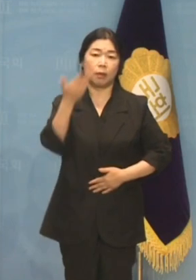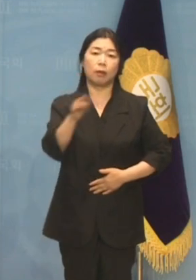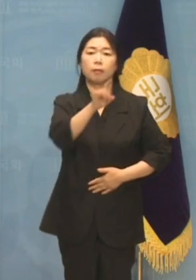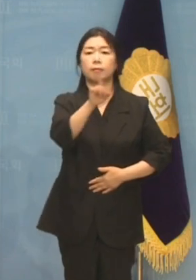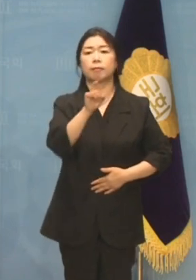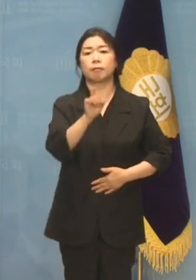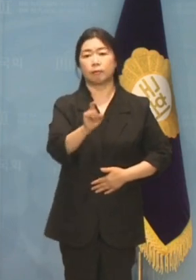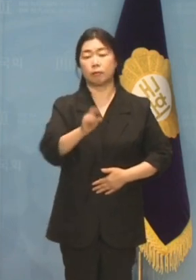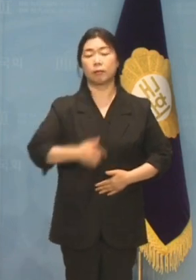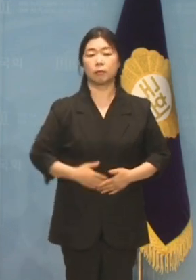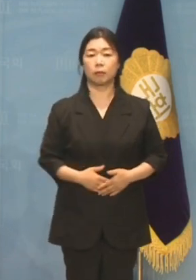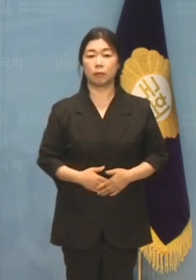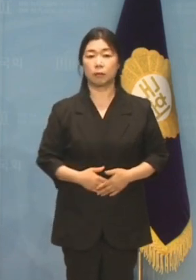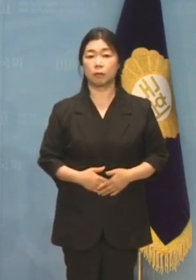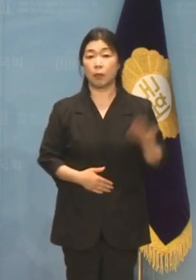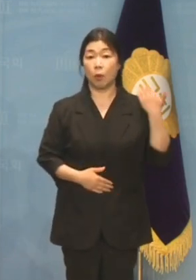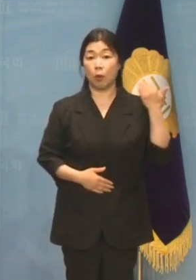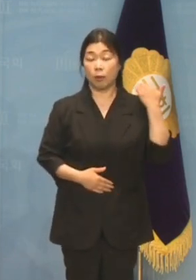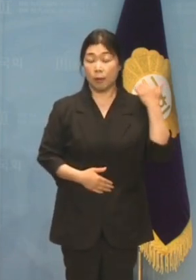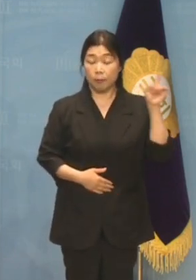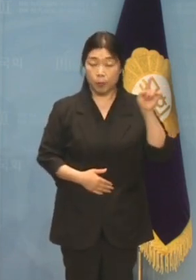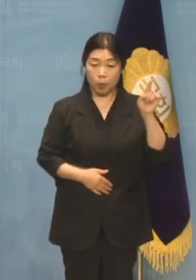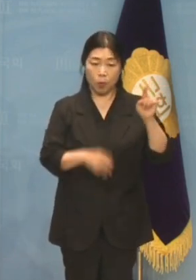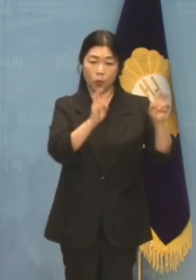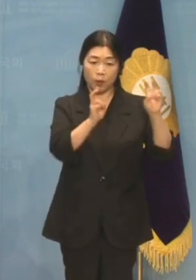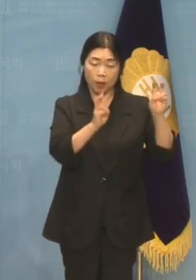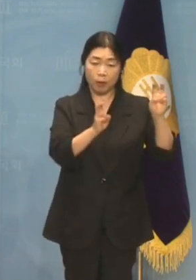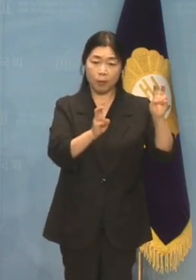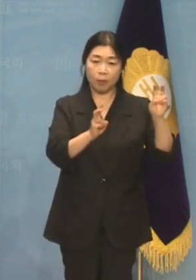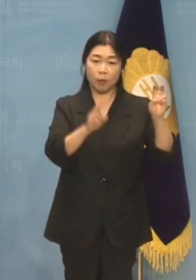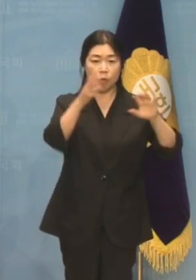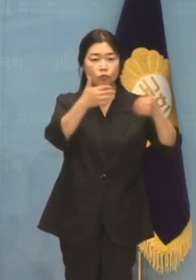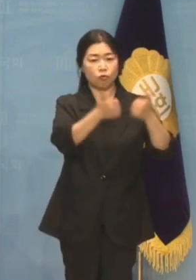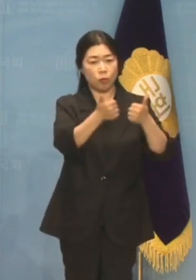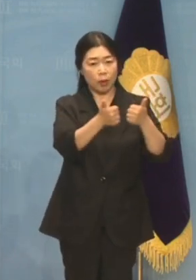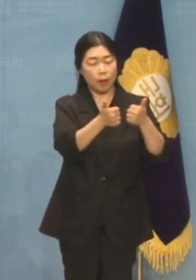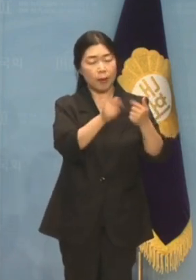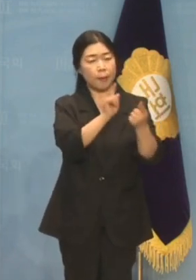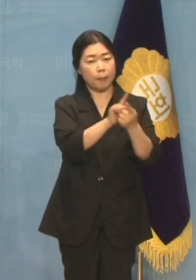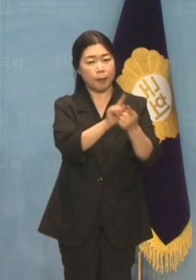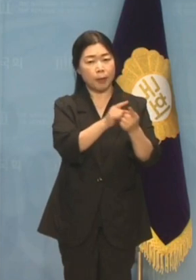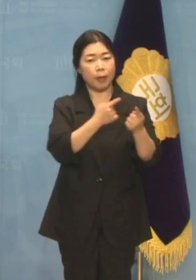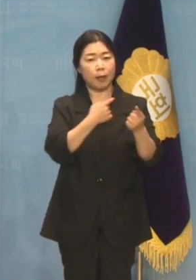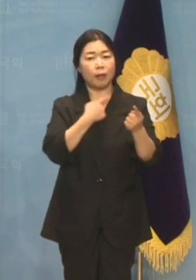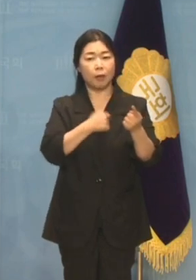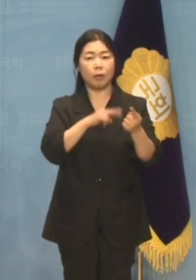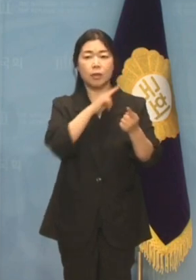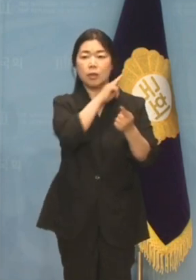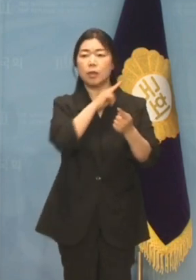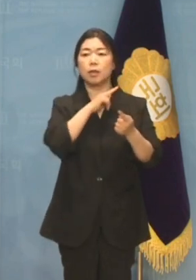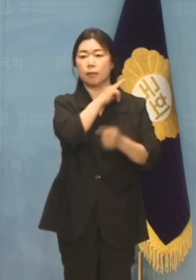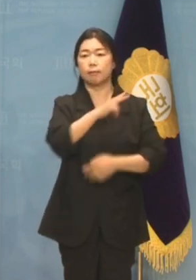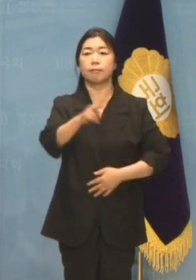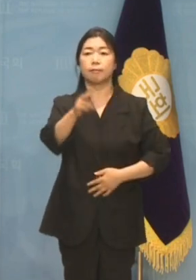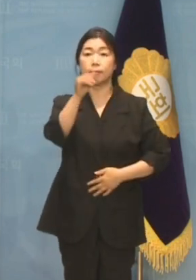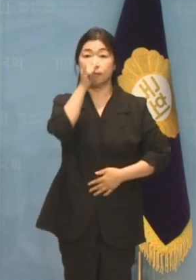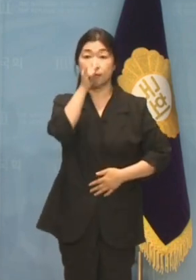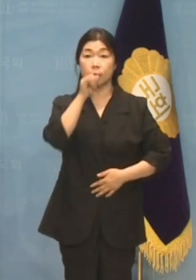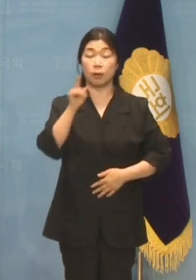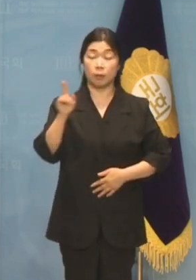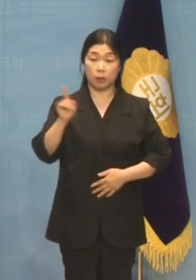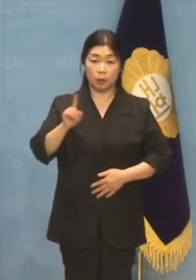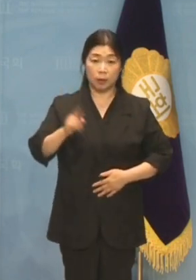싶습니다. 최근 모 기업에서 로비를 하기 위해 국회를 접촉한 것으로 의심되는 사건이